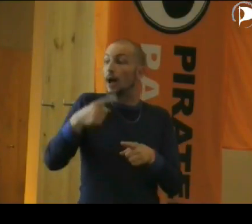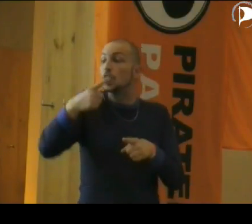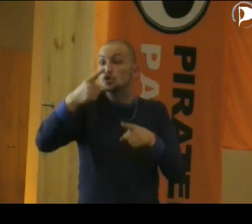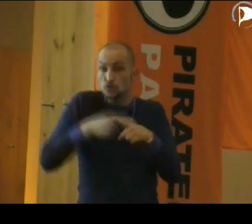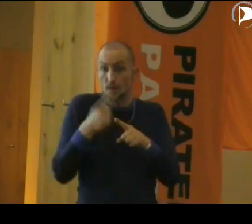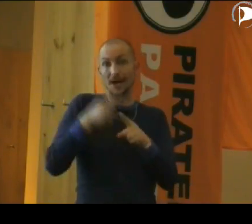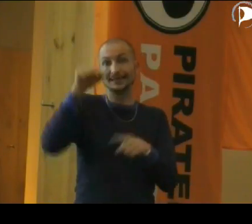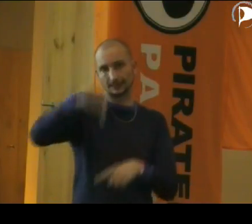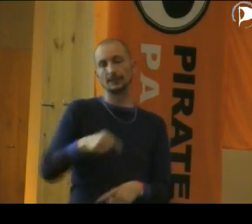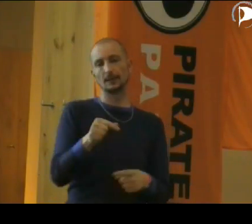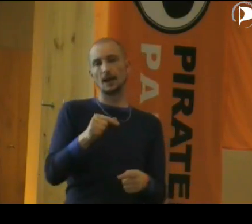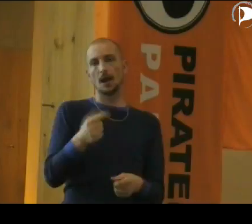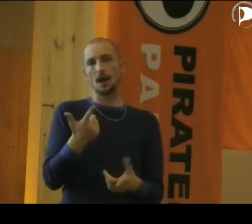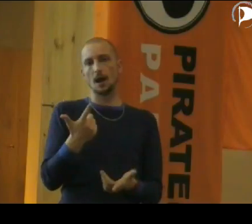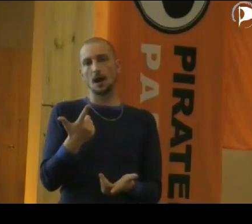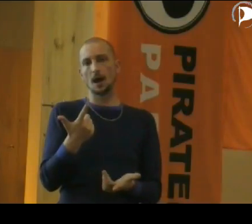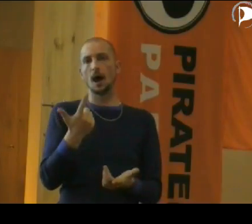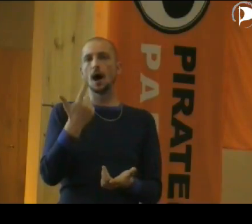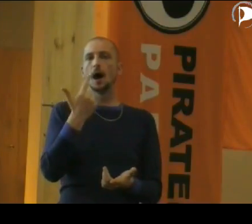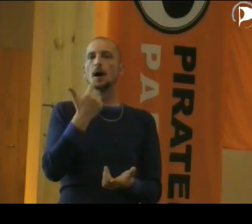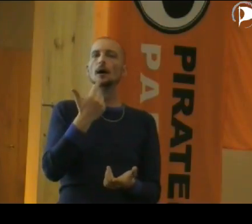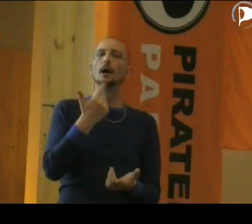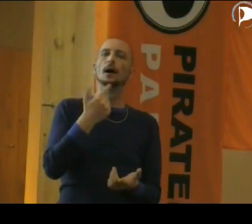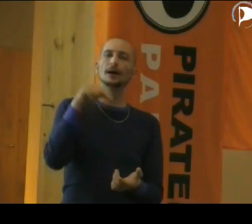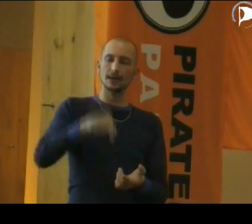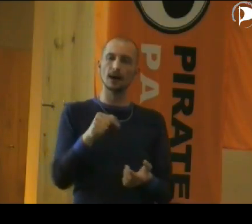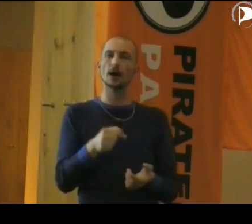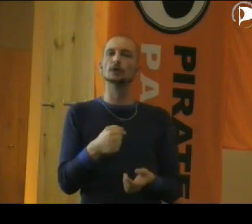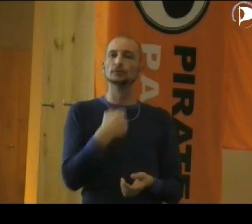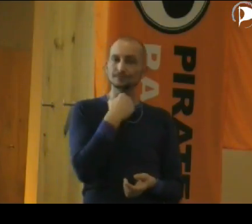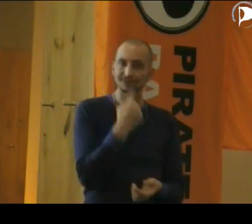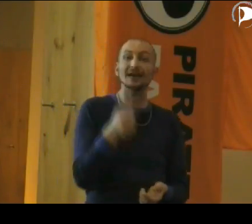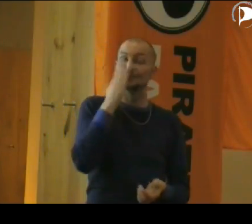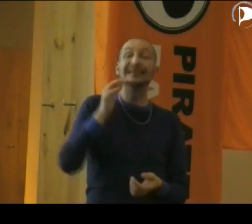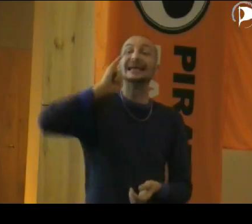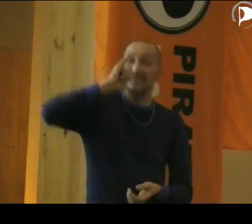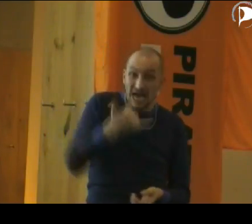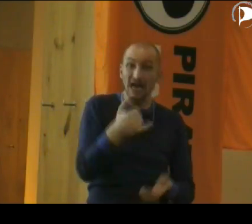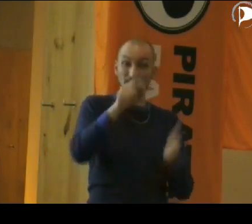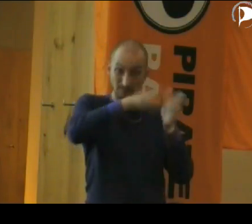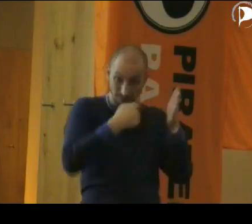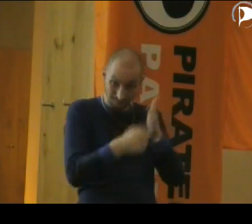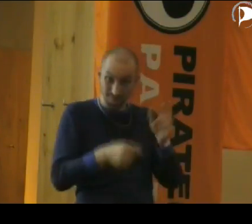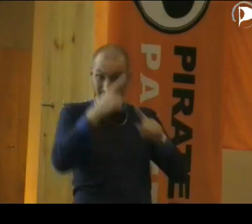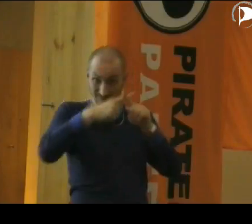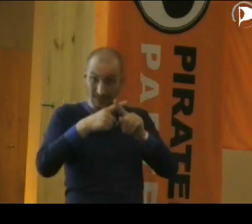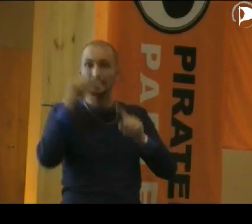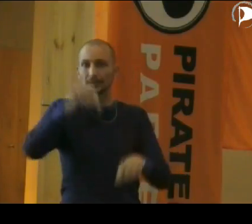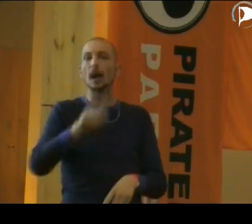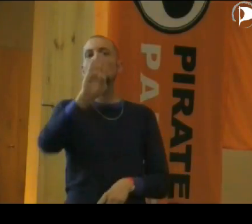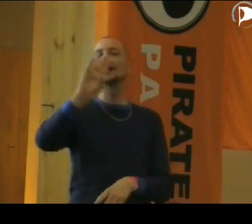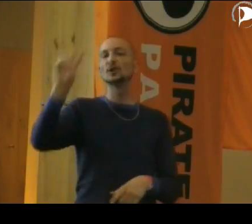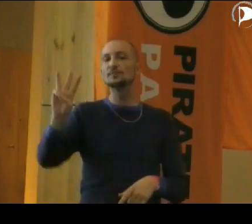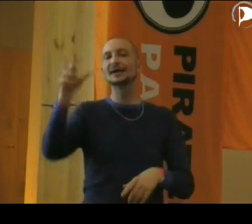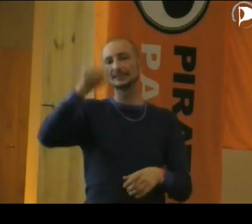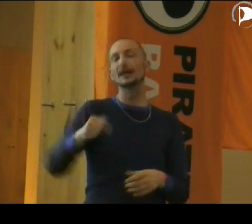stimmzettel ausmacht wenn ihr ja ankreuzt ist das zwar sehr positiv und lag bei volksentscheiden in baden württemberg funktionieren aber